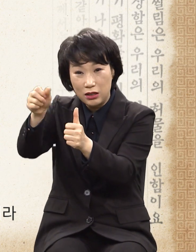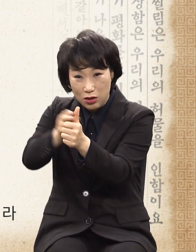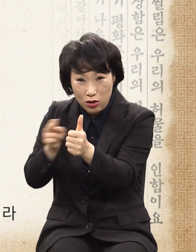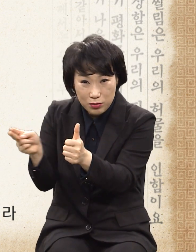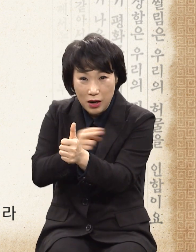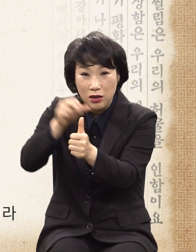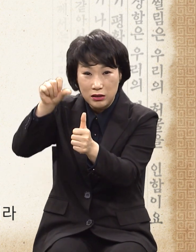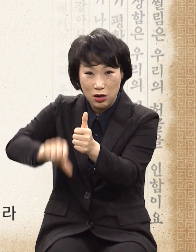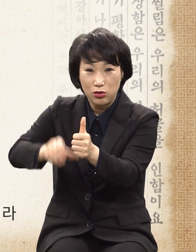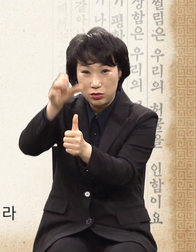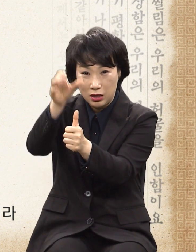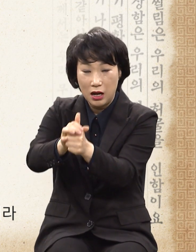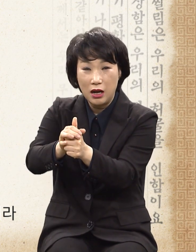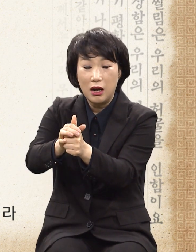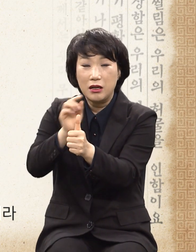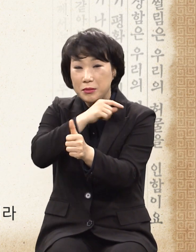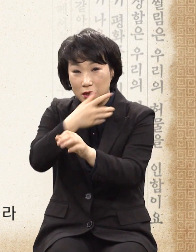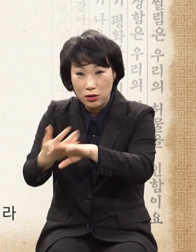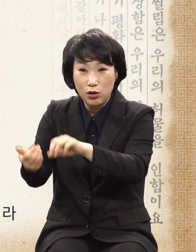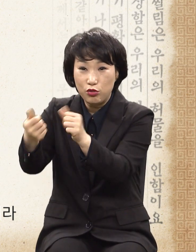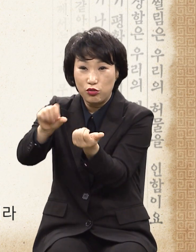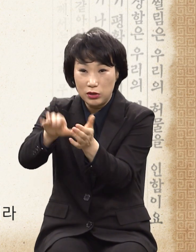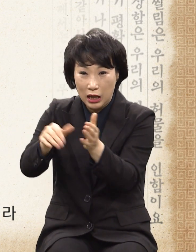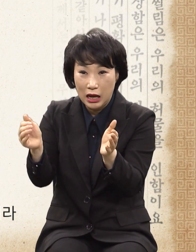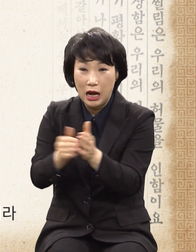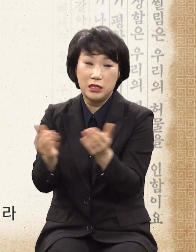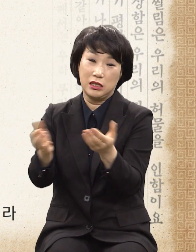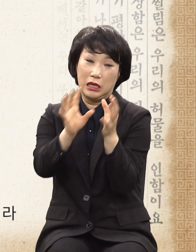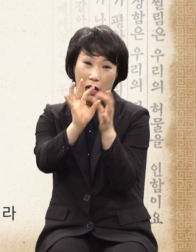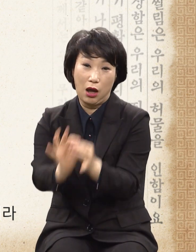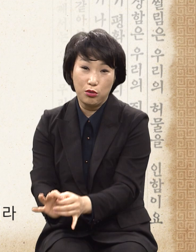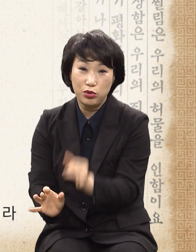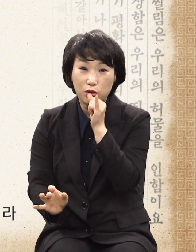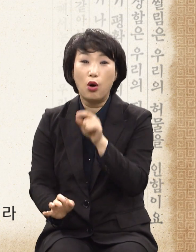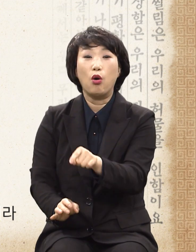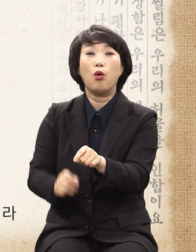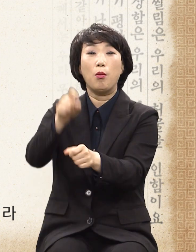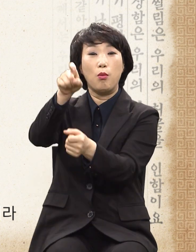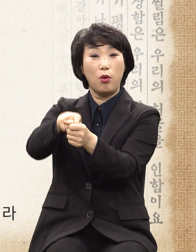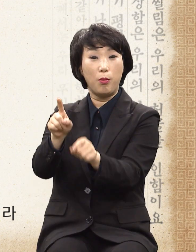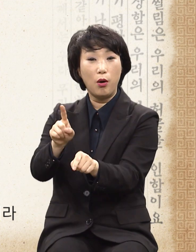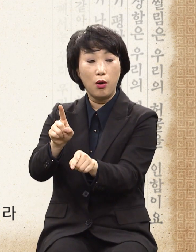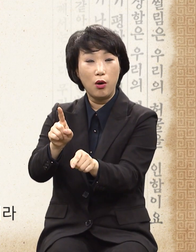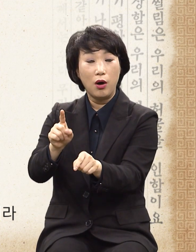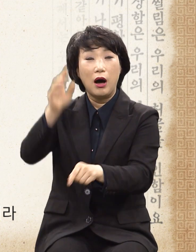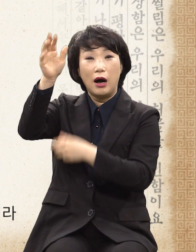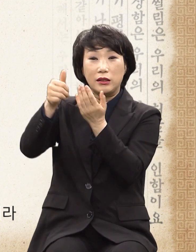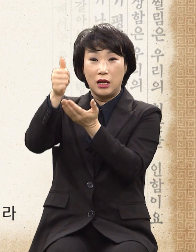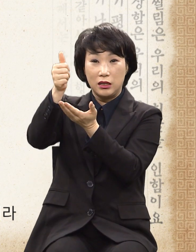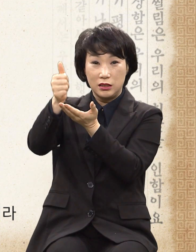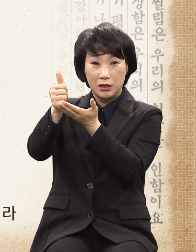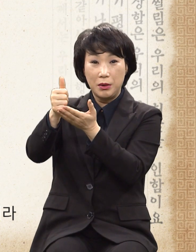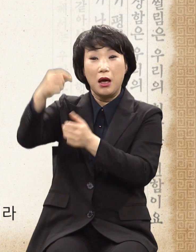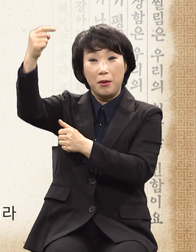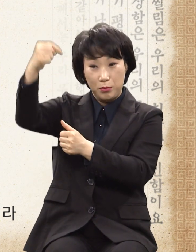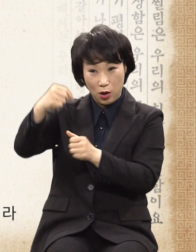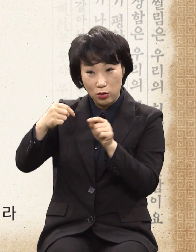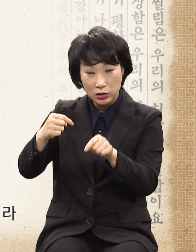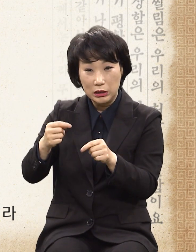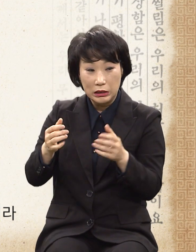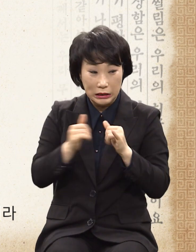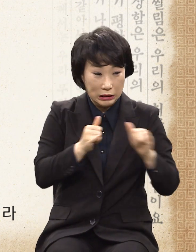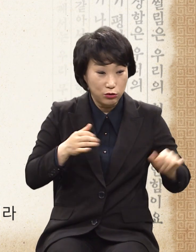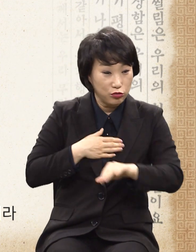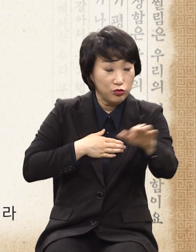채찍에 맞고 피 쏟아 죽기까지 일하시는데 목적이 뭐냐? 하나님이 명령하신